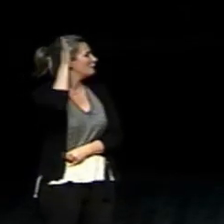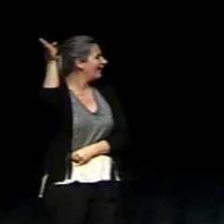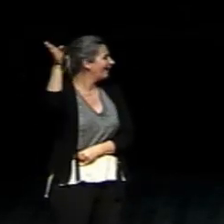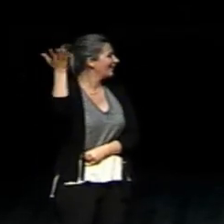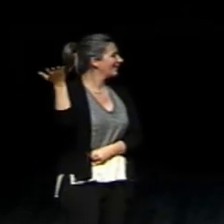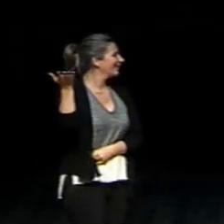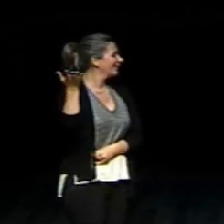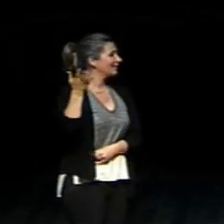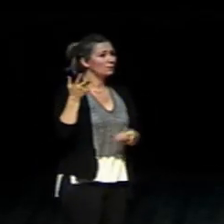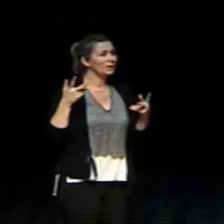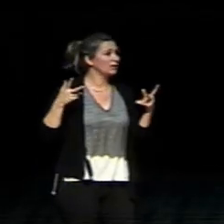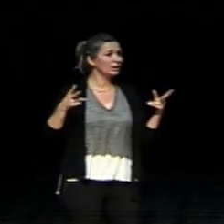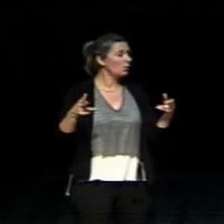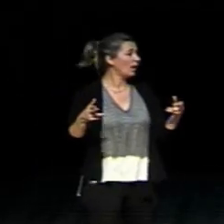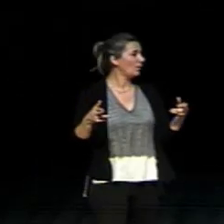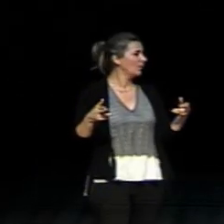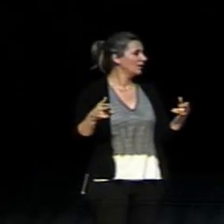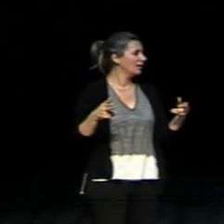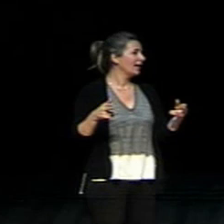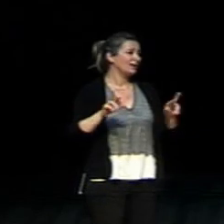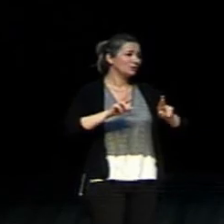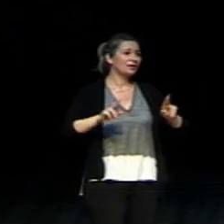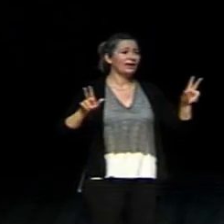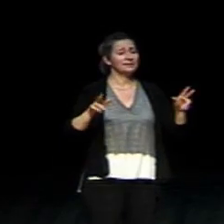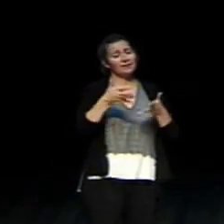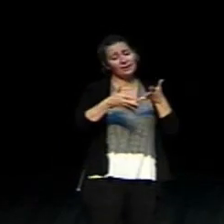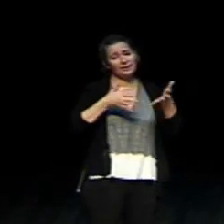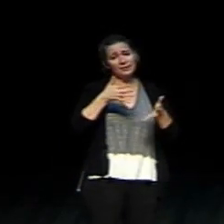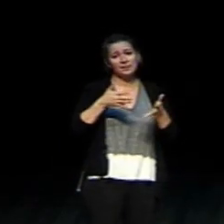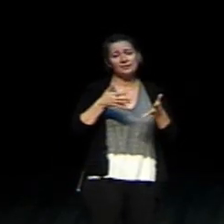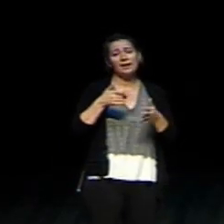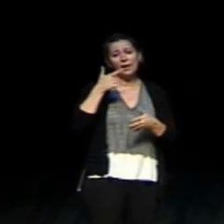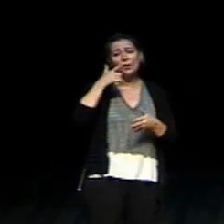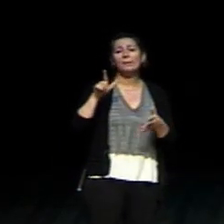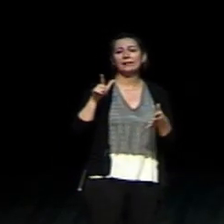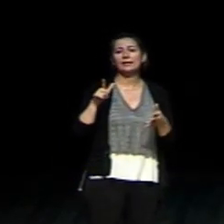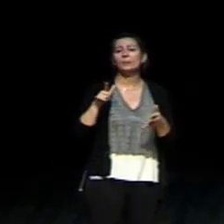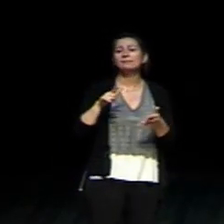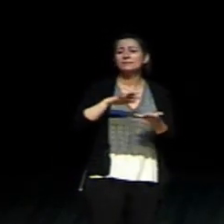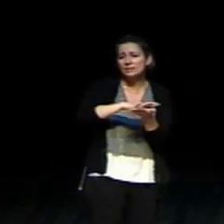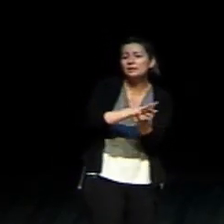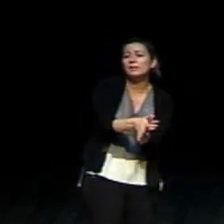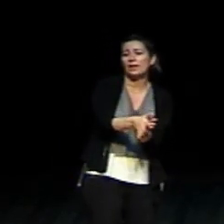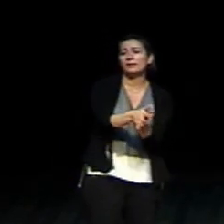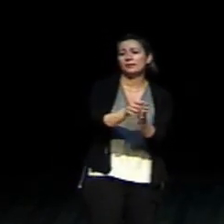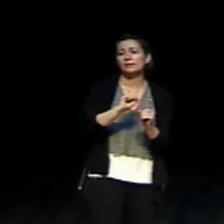ou você tem que aplicar aquilo que você aprende na prática. Então, seja indo para um